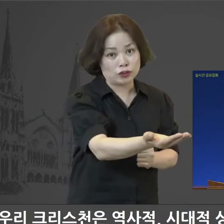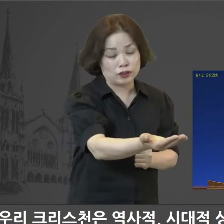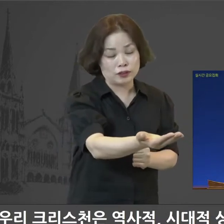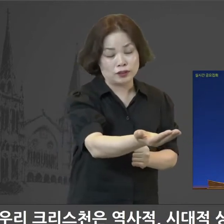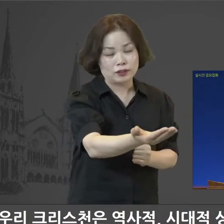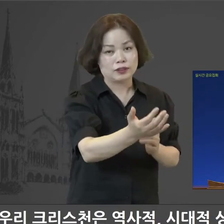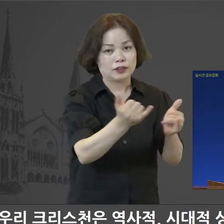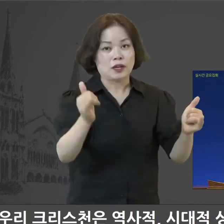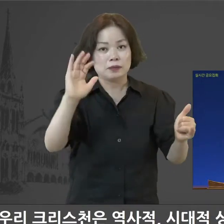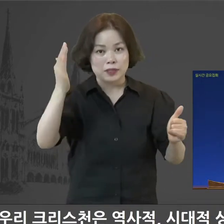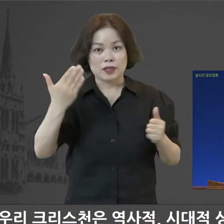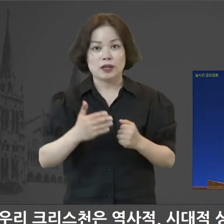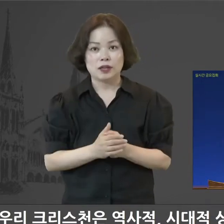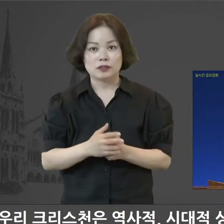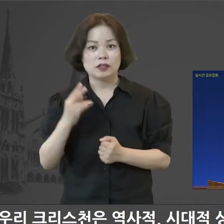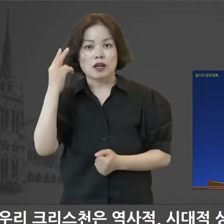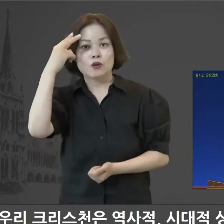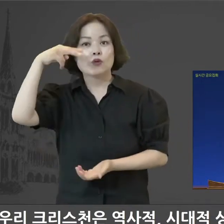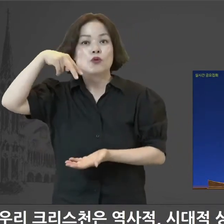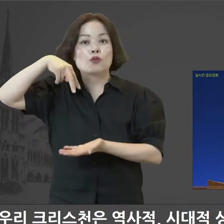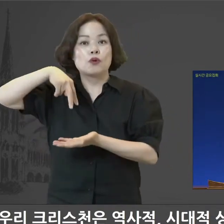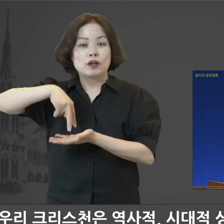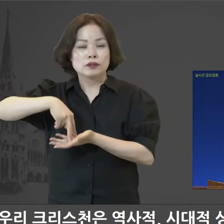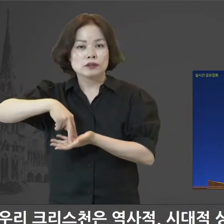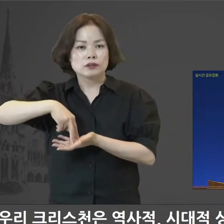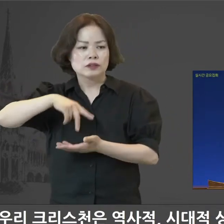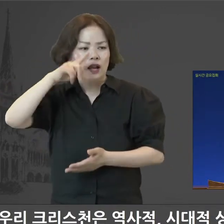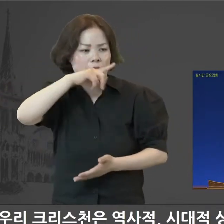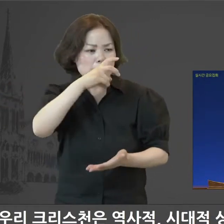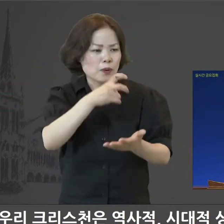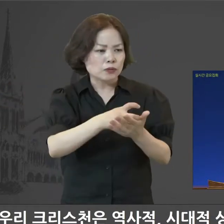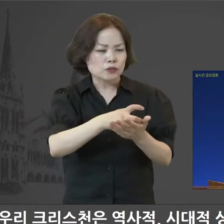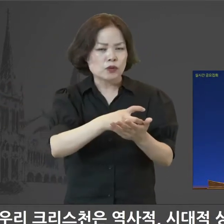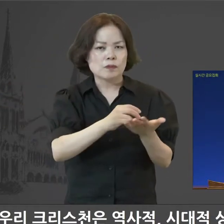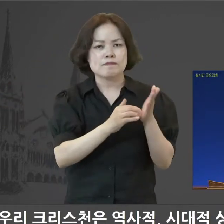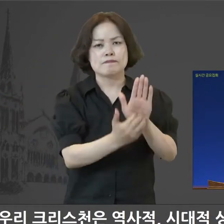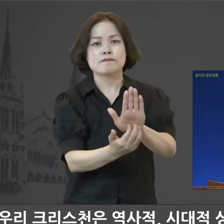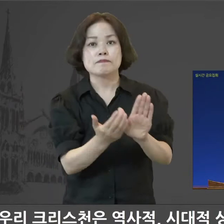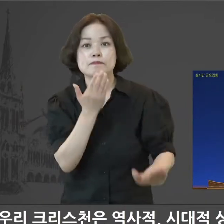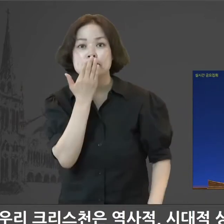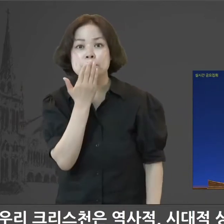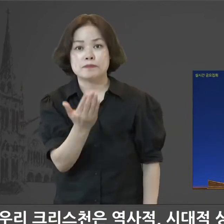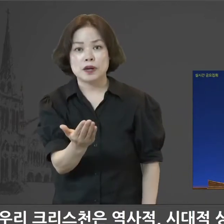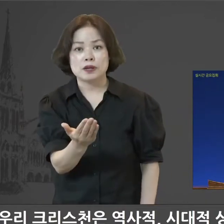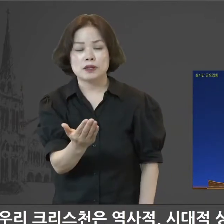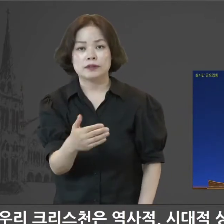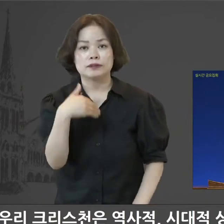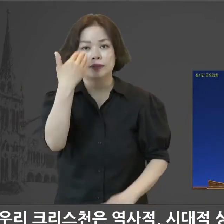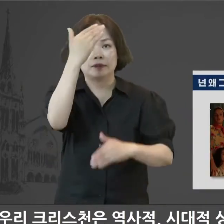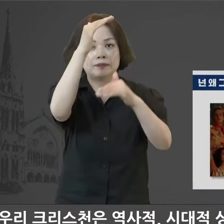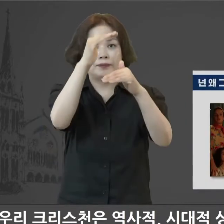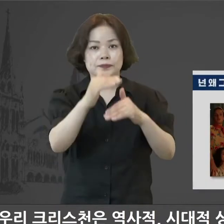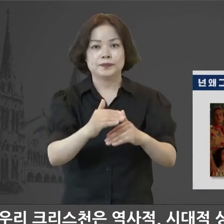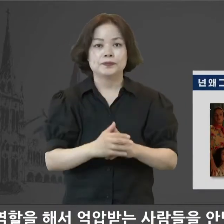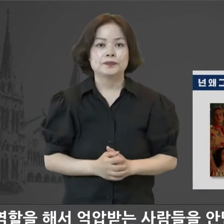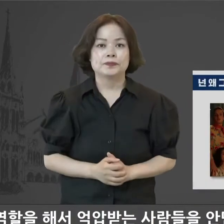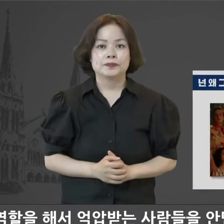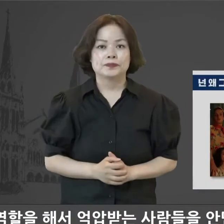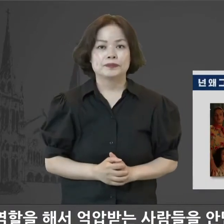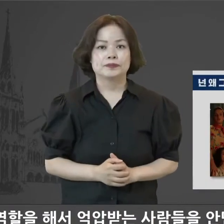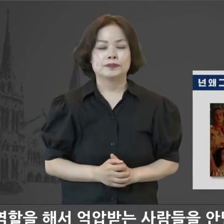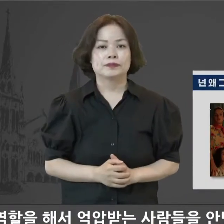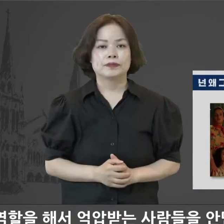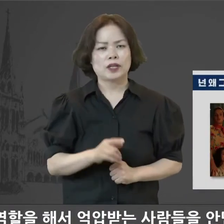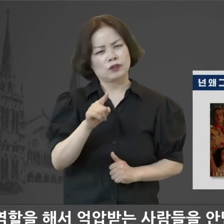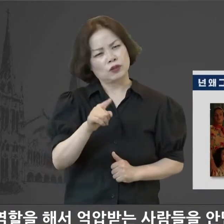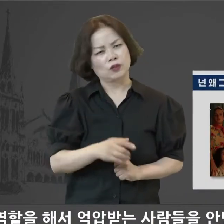돼야 되는 겁니다. 그런 관점에서 악법도 막을 수 있다라고 저는 믿는 거예요. 다음 페이지 보여주세요.